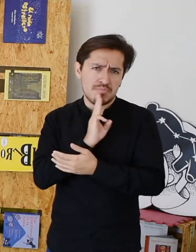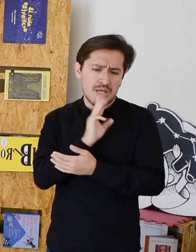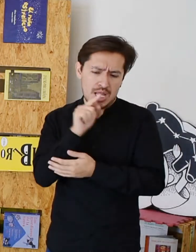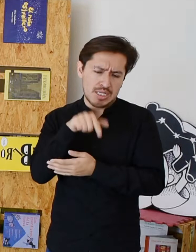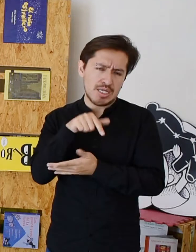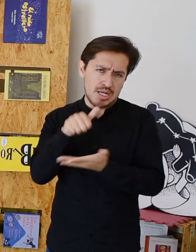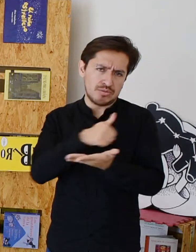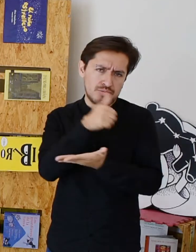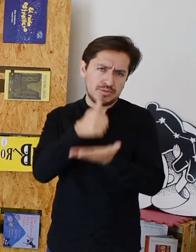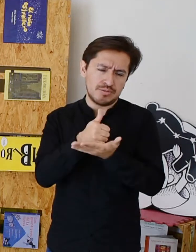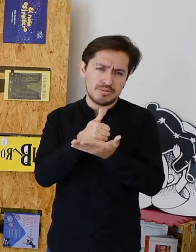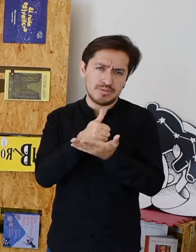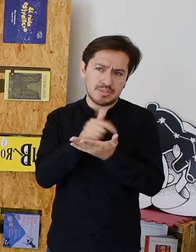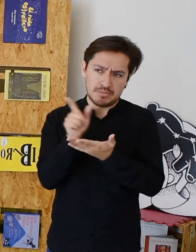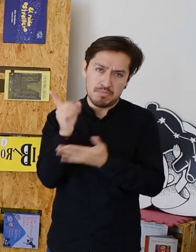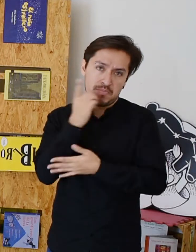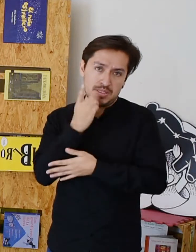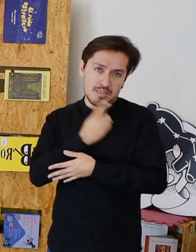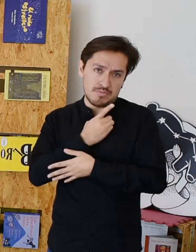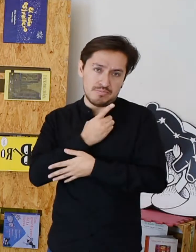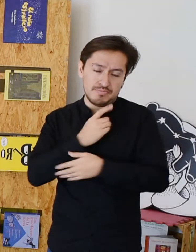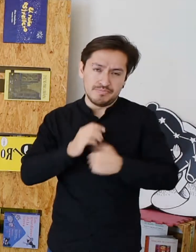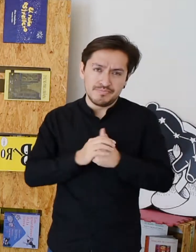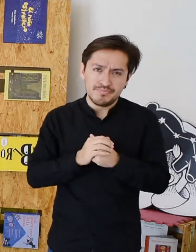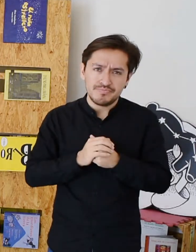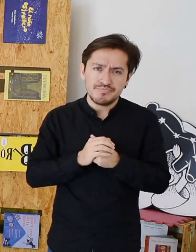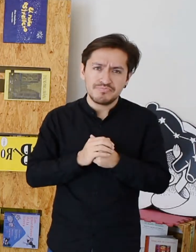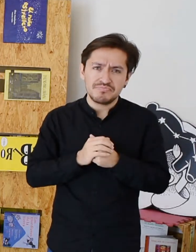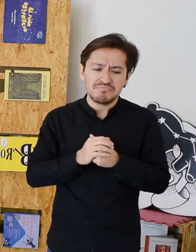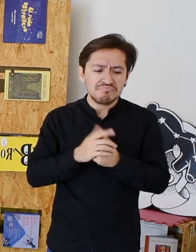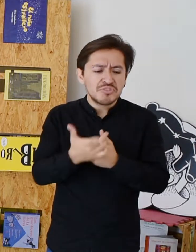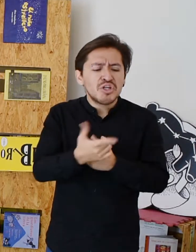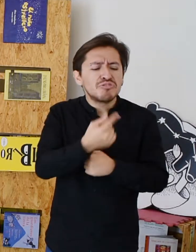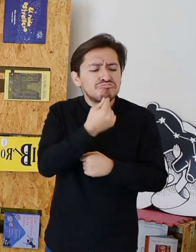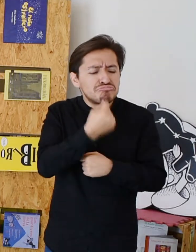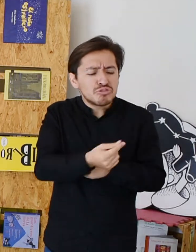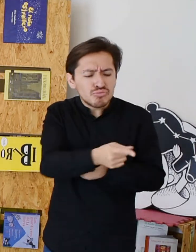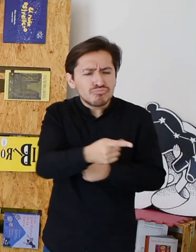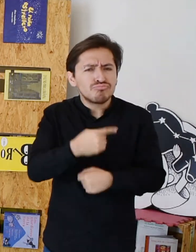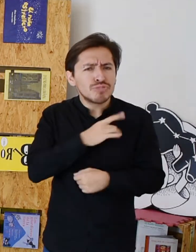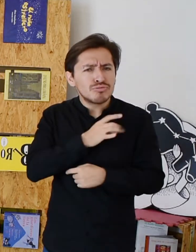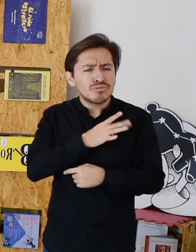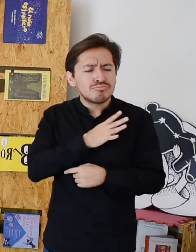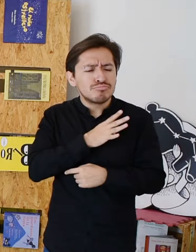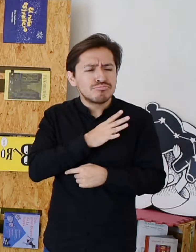ciudad. Y me dijo, ¿qué, chiquillo, tienes miedo?